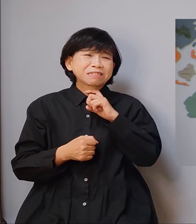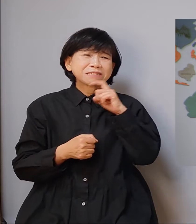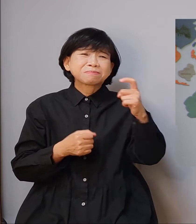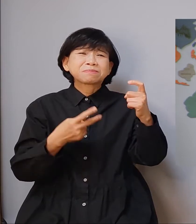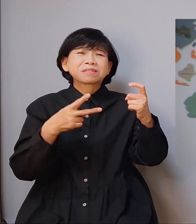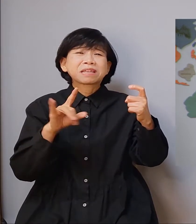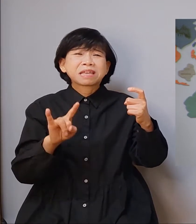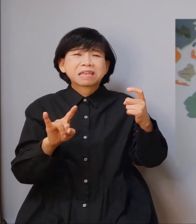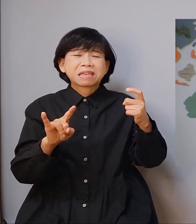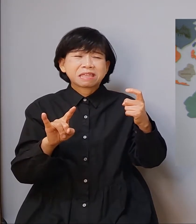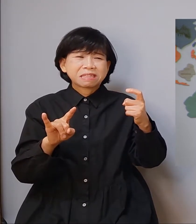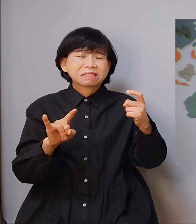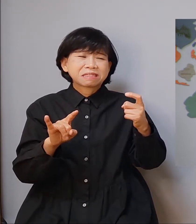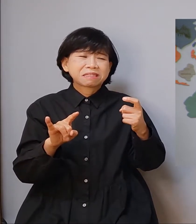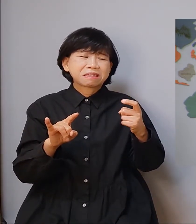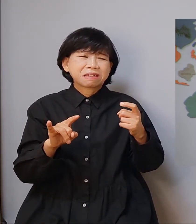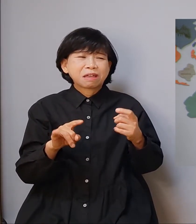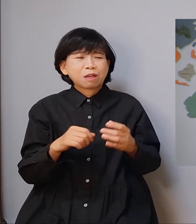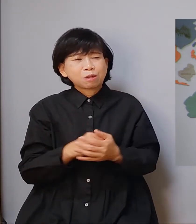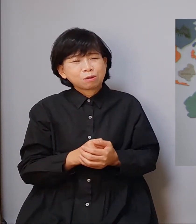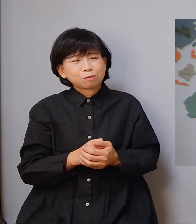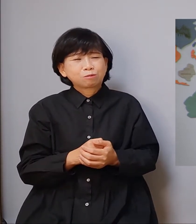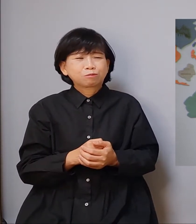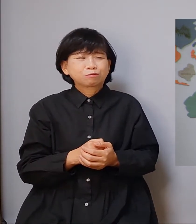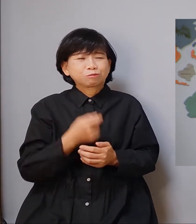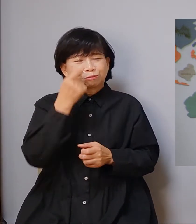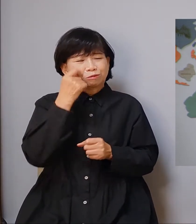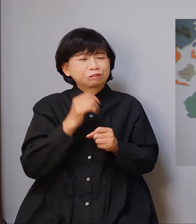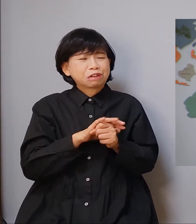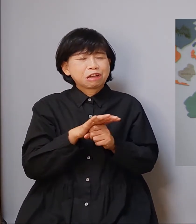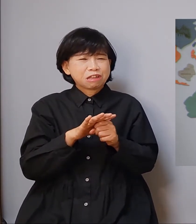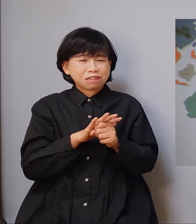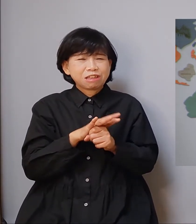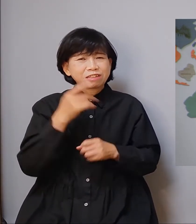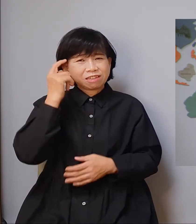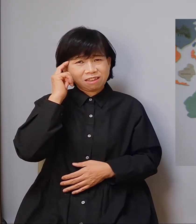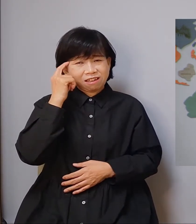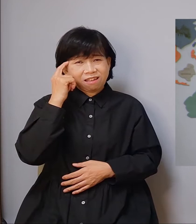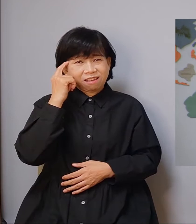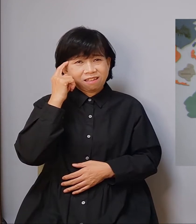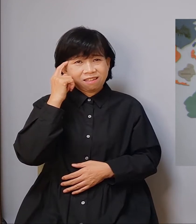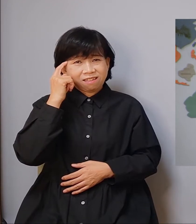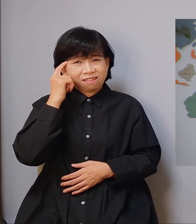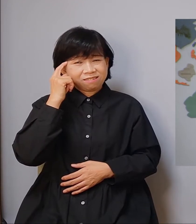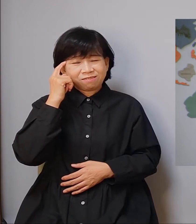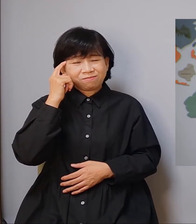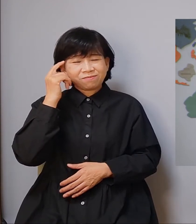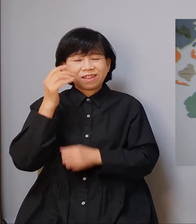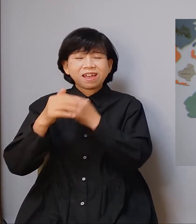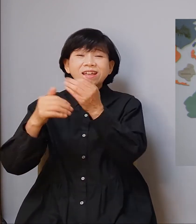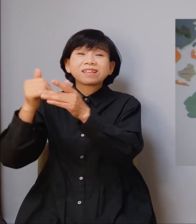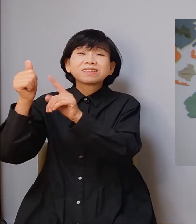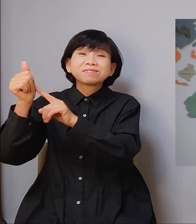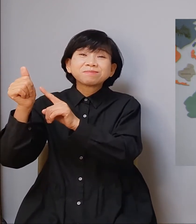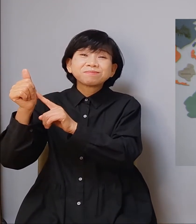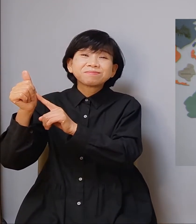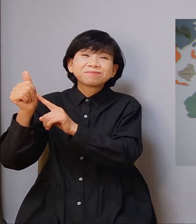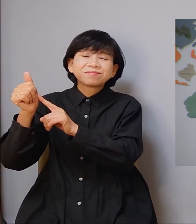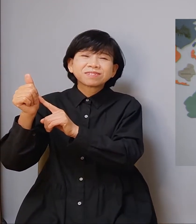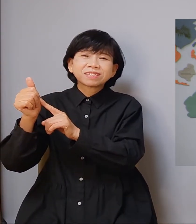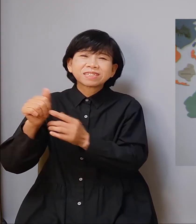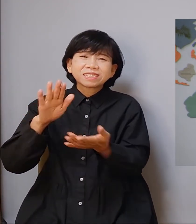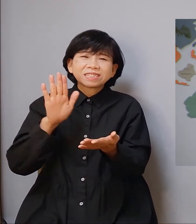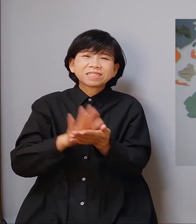참 인생이 참 애처롭다 생각할 수 있지만, 하나님은 그 뜨거운 열이